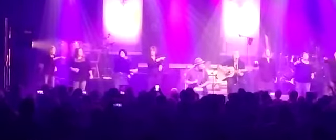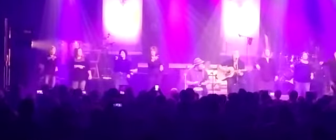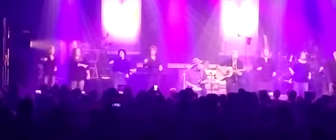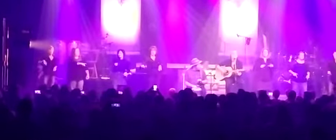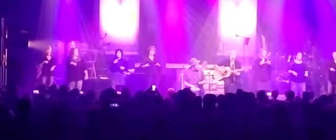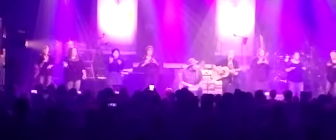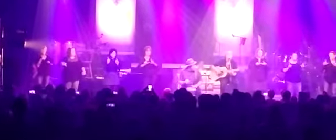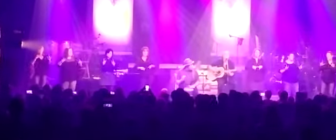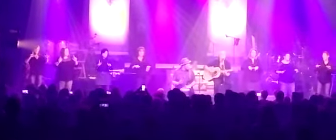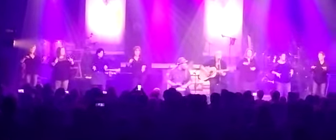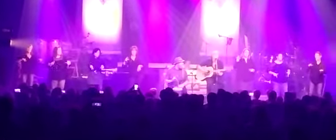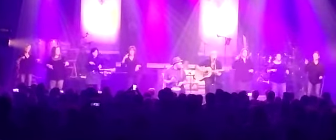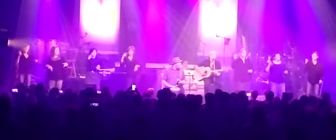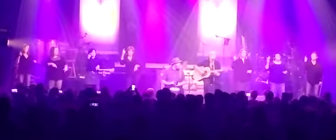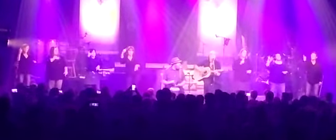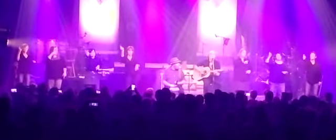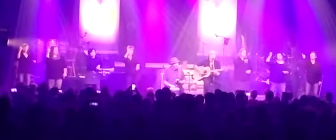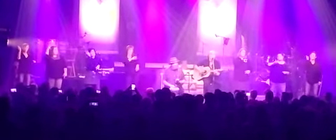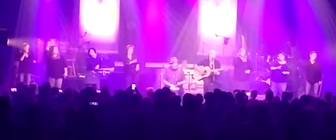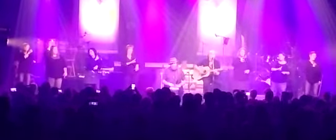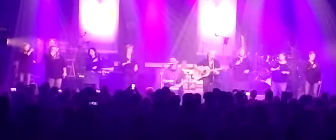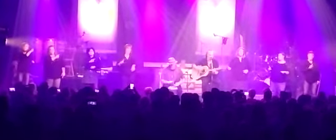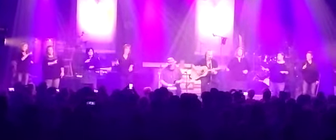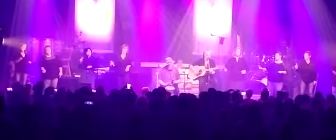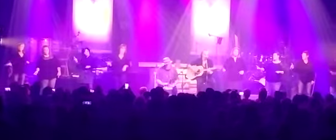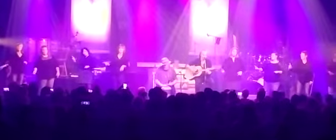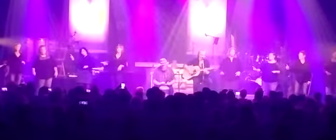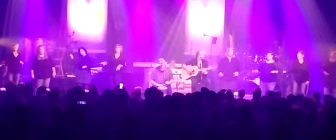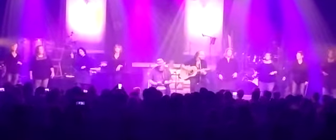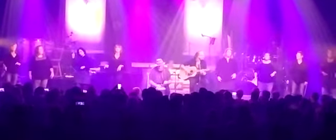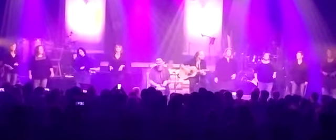puisqu'on ne sera pas toujours là